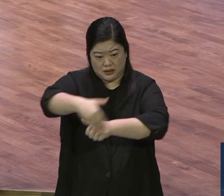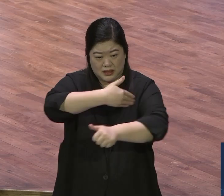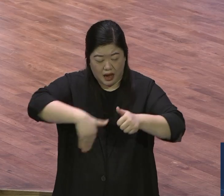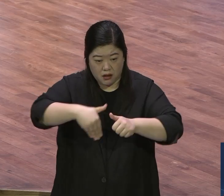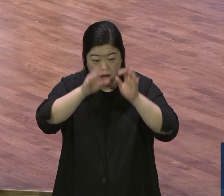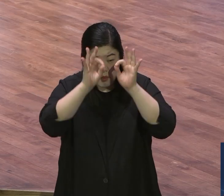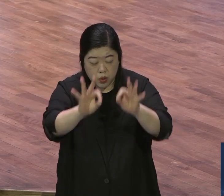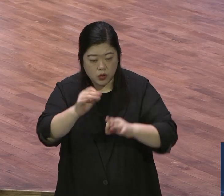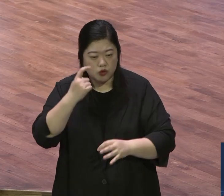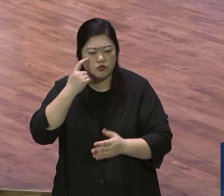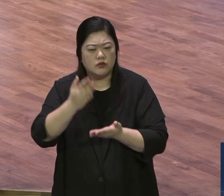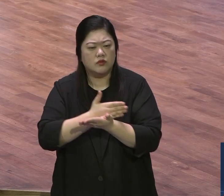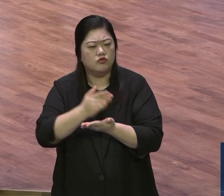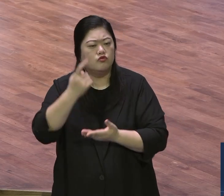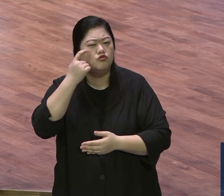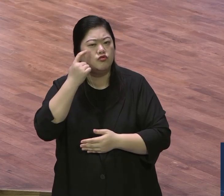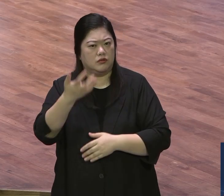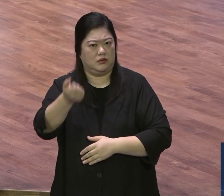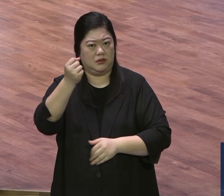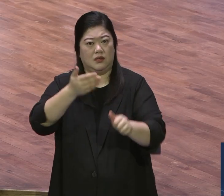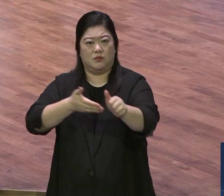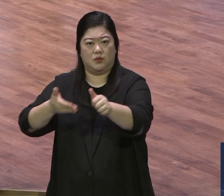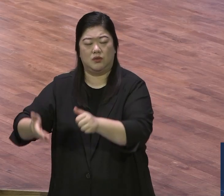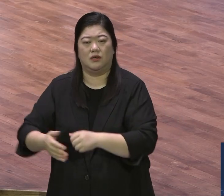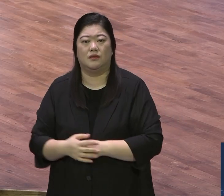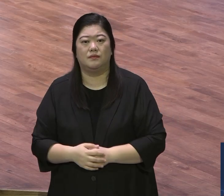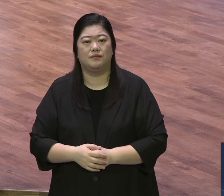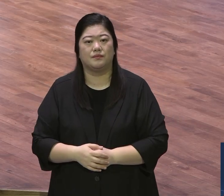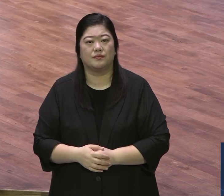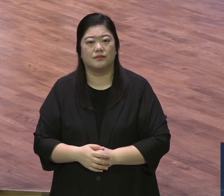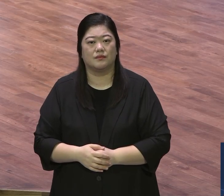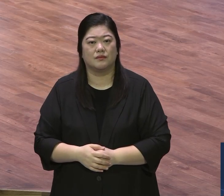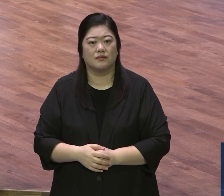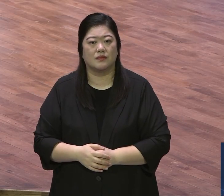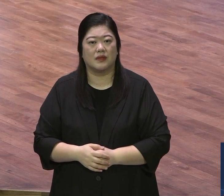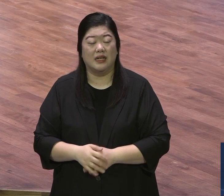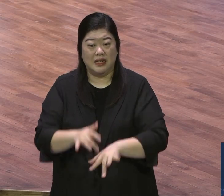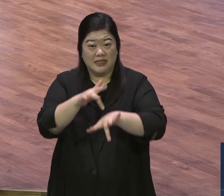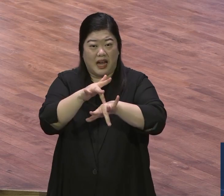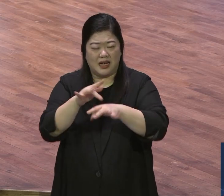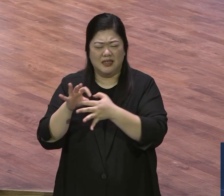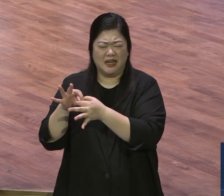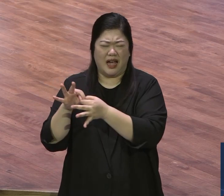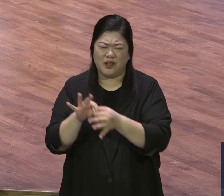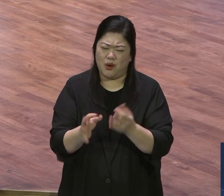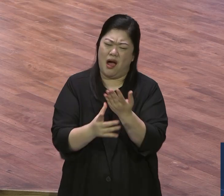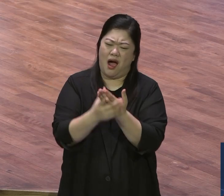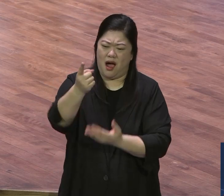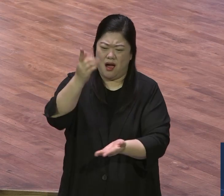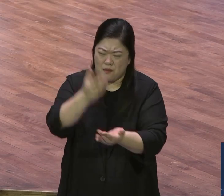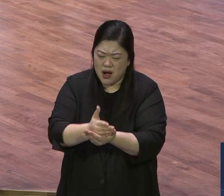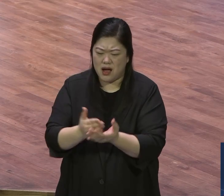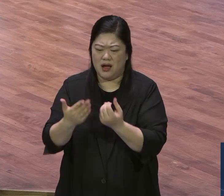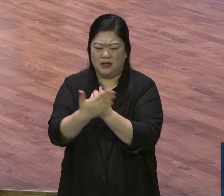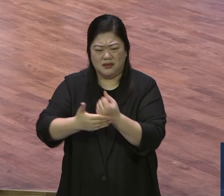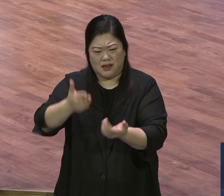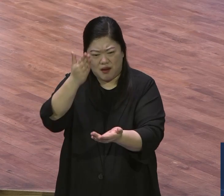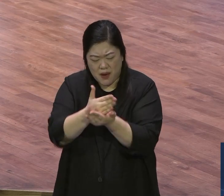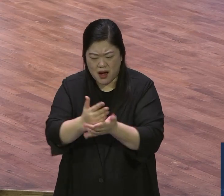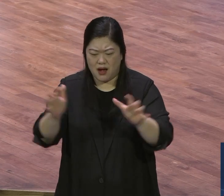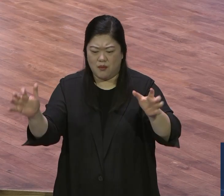말라니까요 사단이 주워가지고 그 암덩어리 넣어가지고 사랑하지 못하게 만들고 하나 되지 못하게 만들고 은혜 받지 못하게 만들고